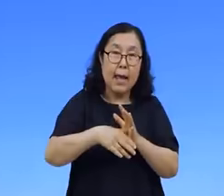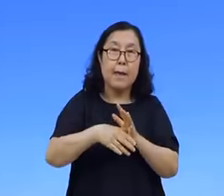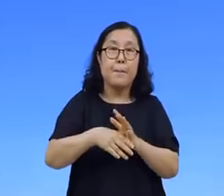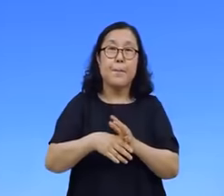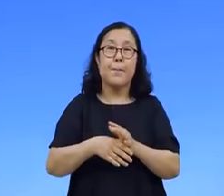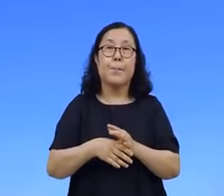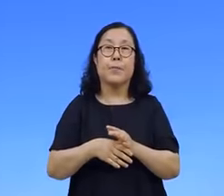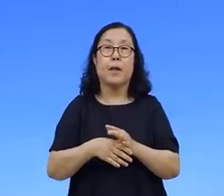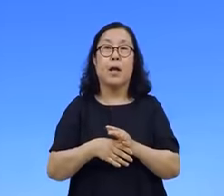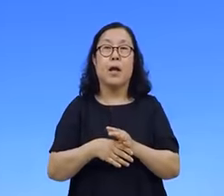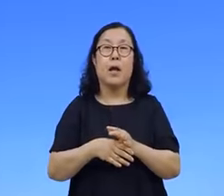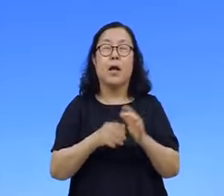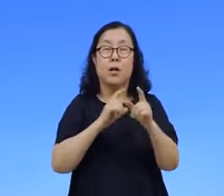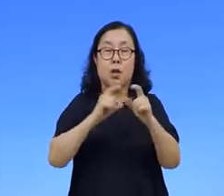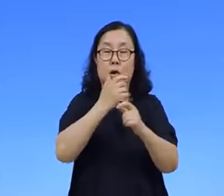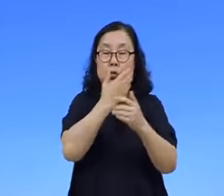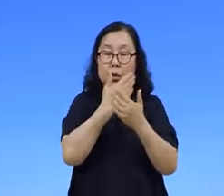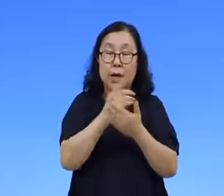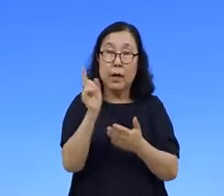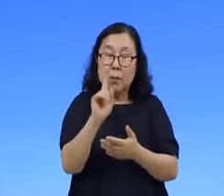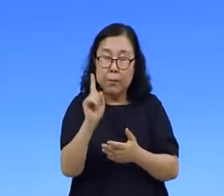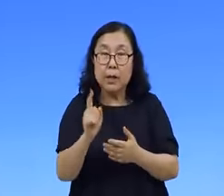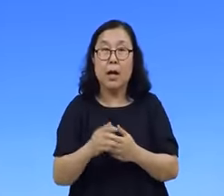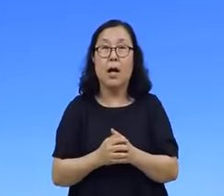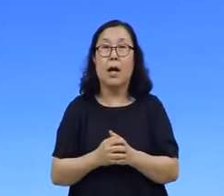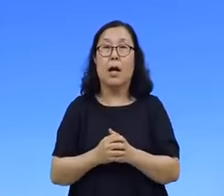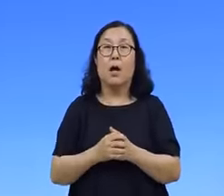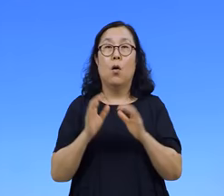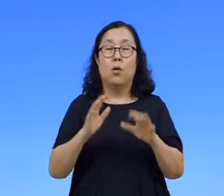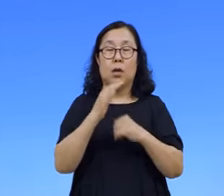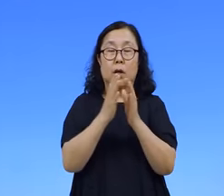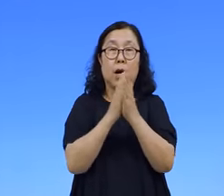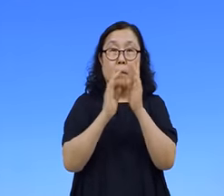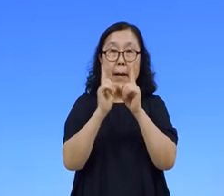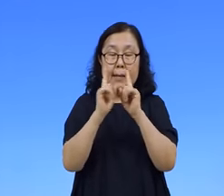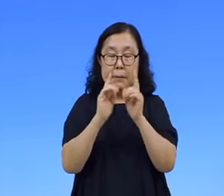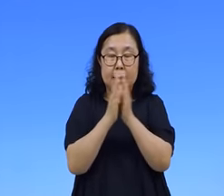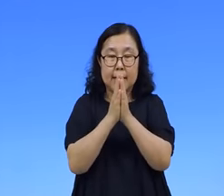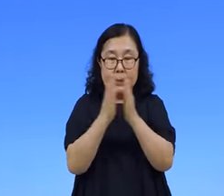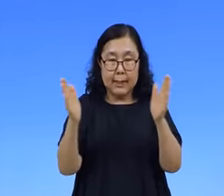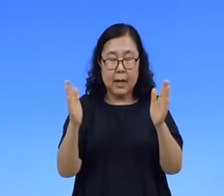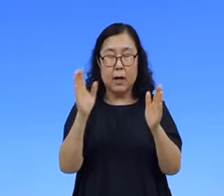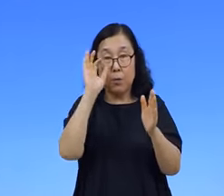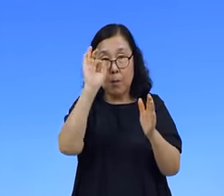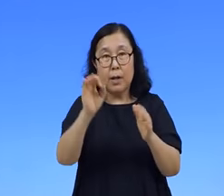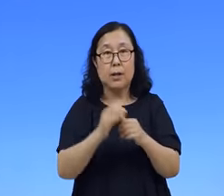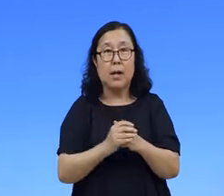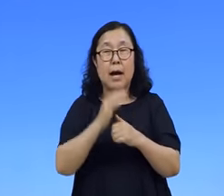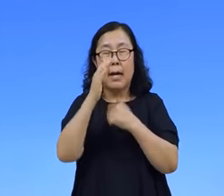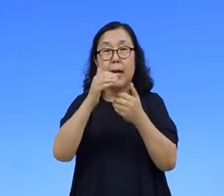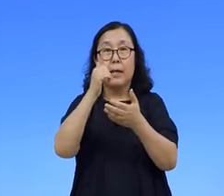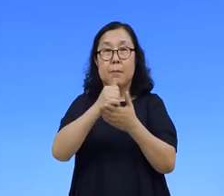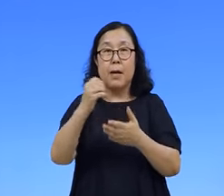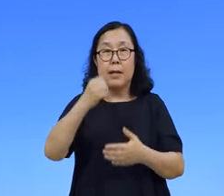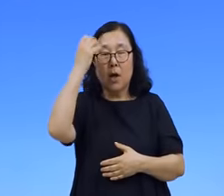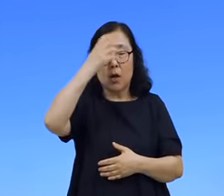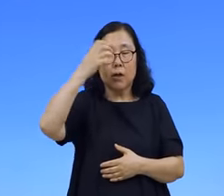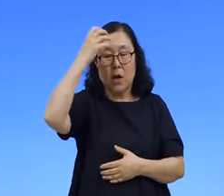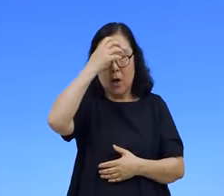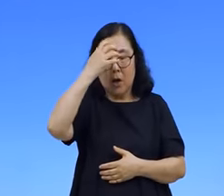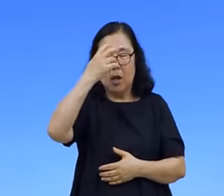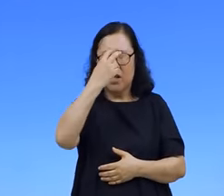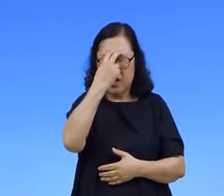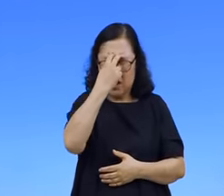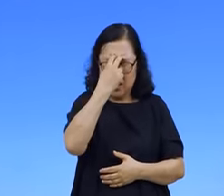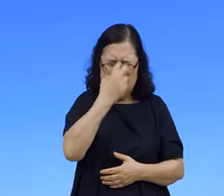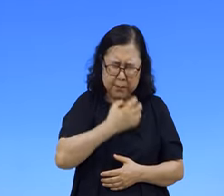뭡니까? 여러분이 에베소서 4장 31절 바로 앞에 나오는 오늘 본문의 말씀의 시작이 이렇게 시작합니다. 하나님의